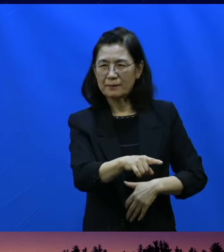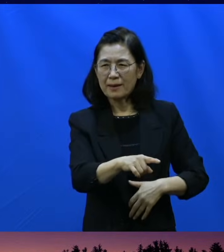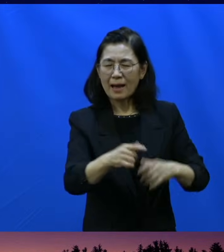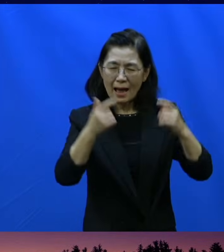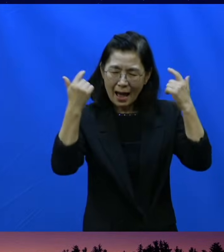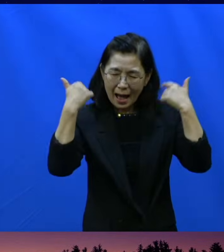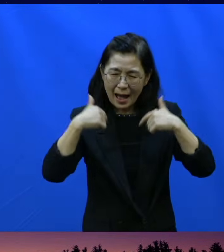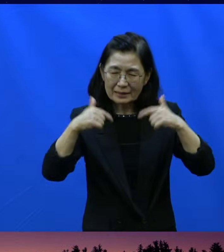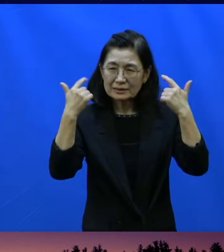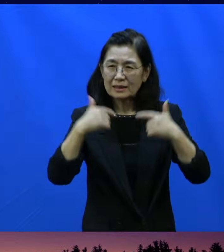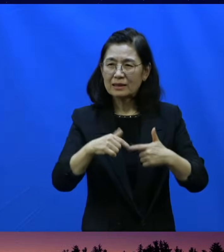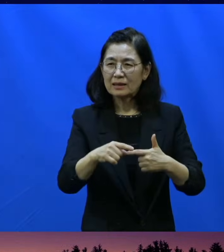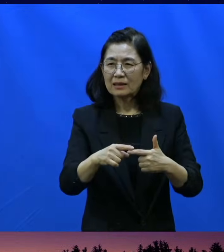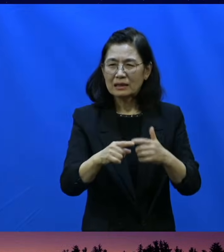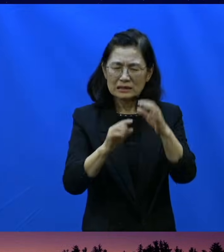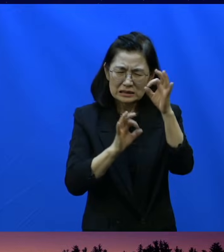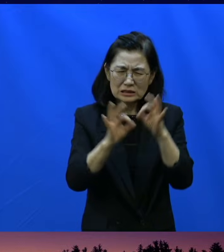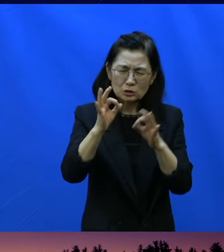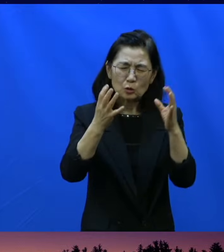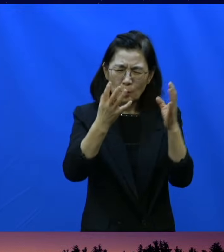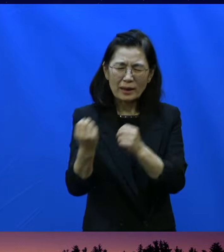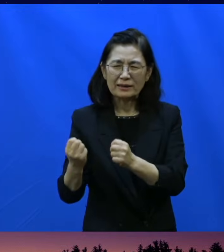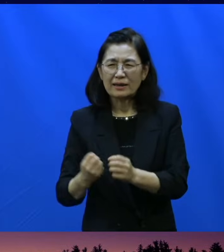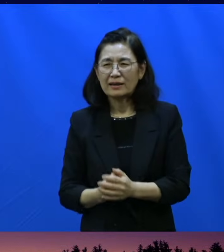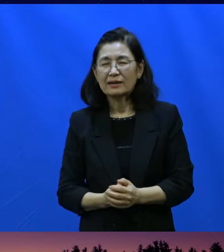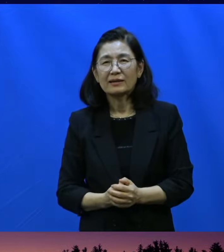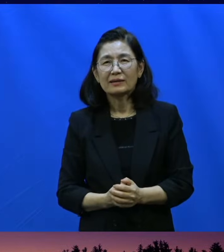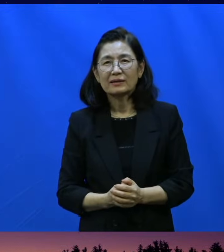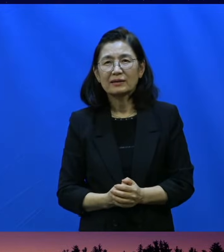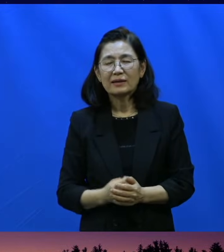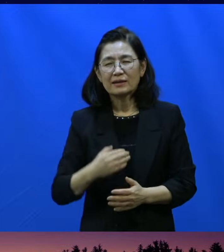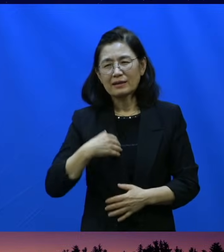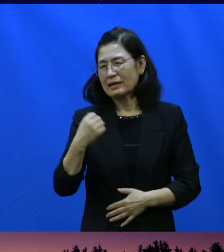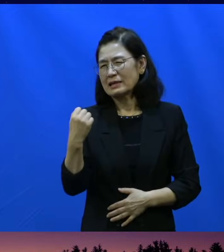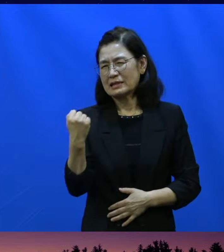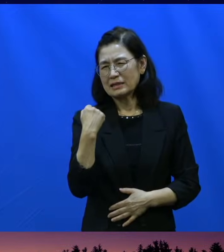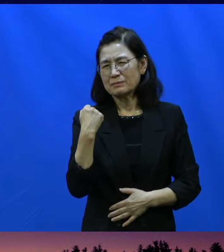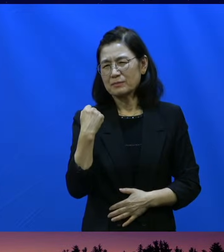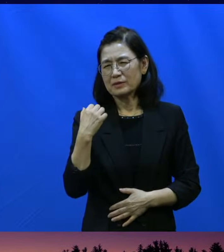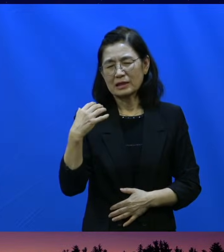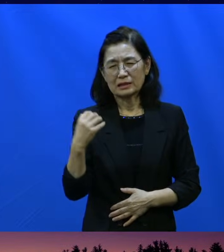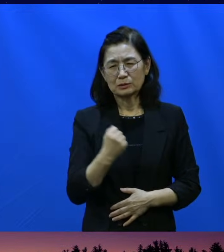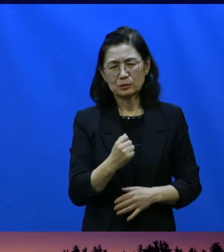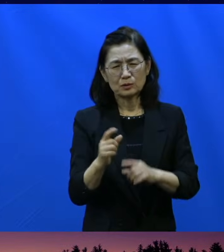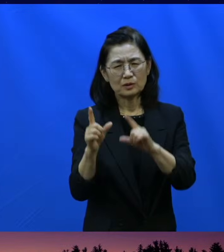아슬아슬하죠. 우리의 힘만으로는 부족해요. 내 힘만으로 살아온 사람은